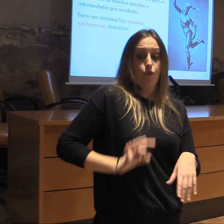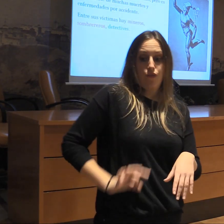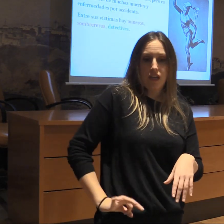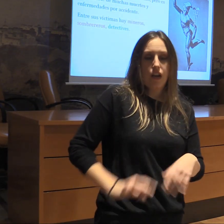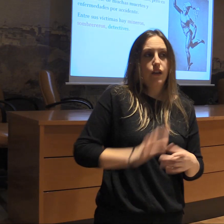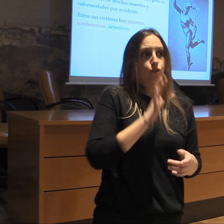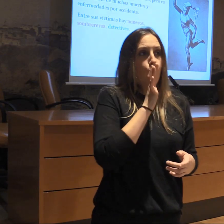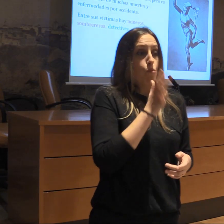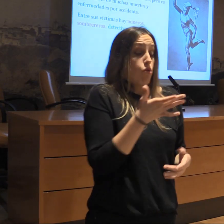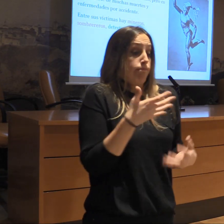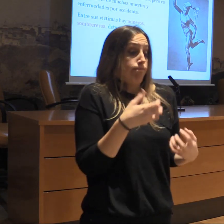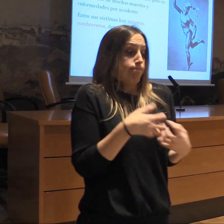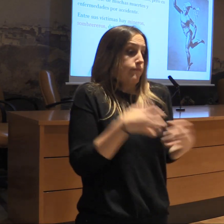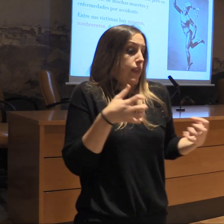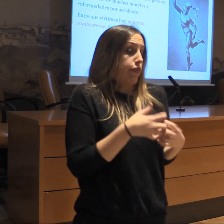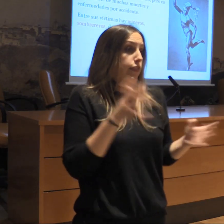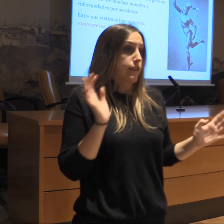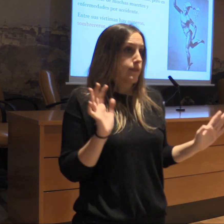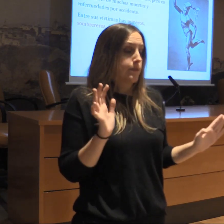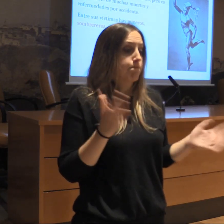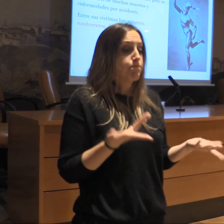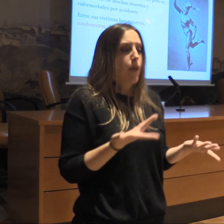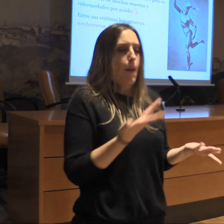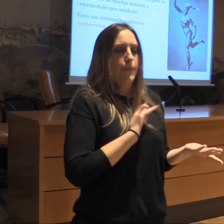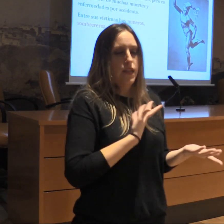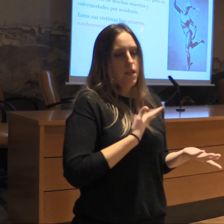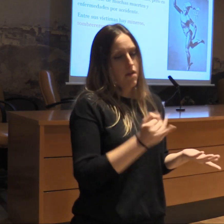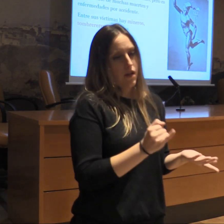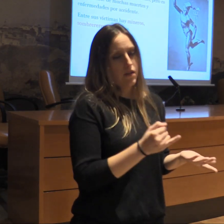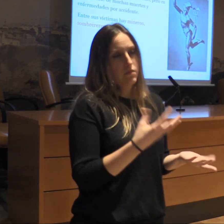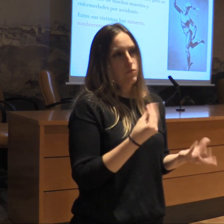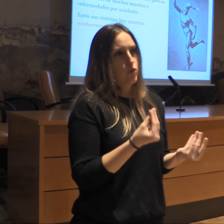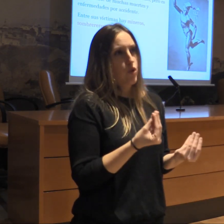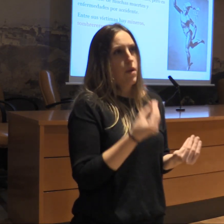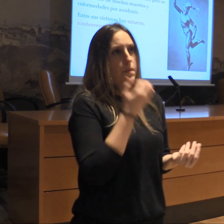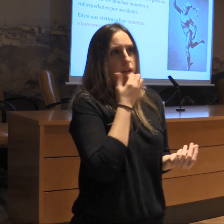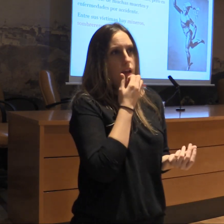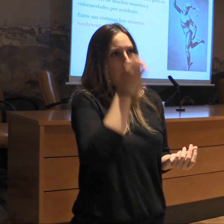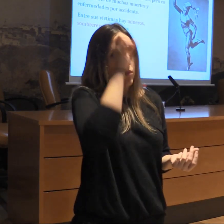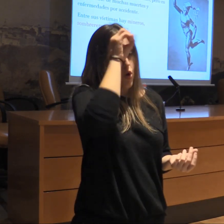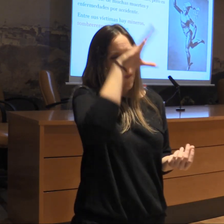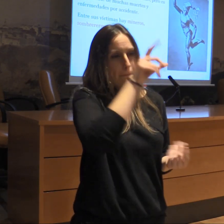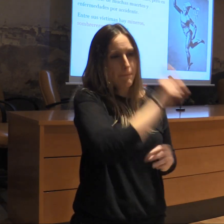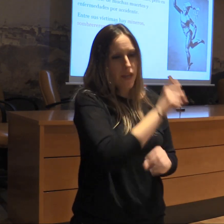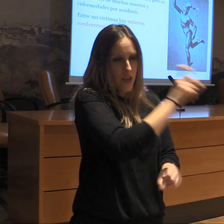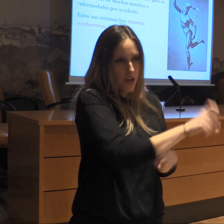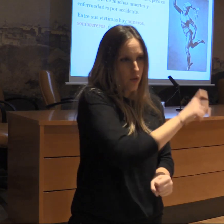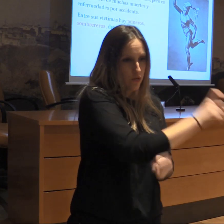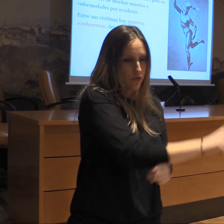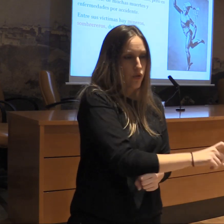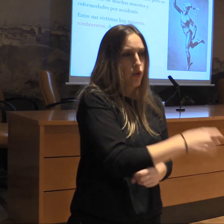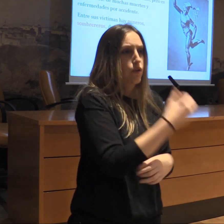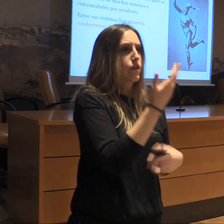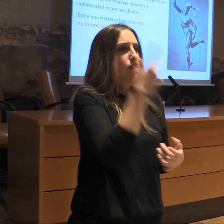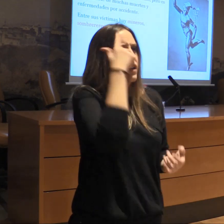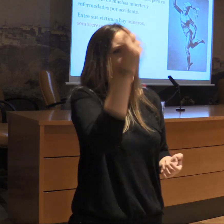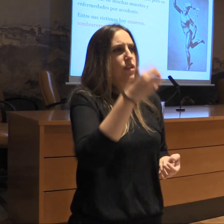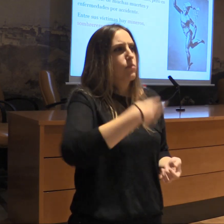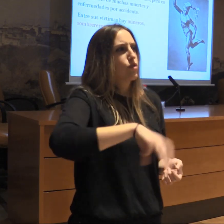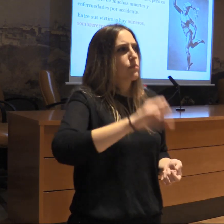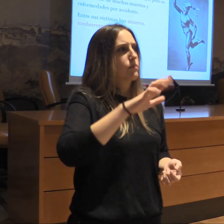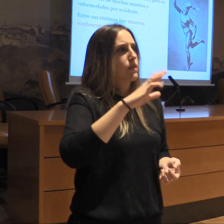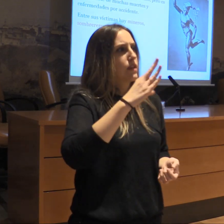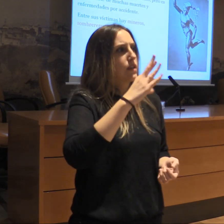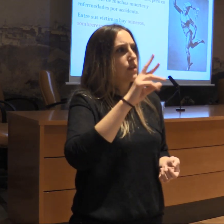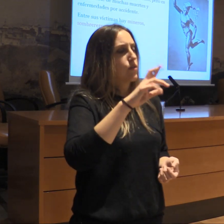por accidente. Entre sus víctimas hay muchísimos mineros. Recordamos, por ejemplo, que el mercurio era empleado para